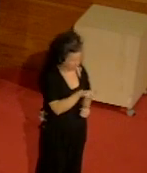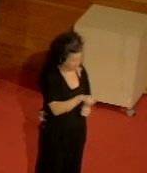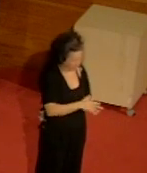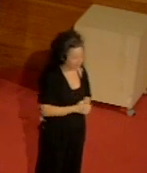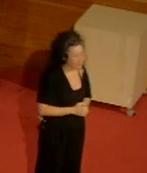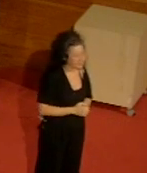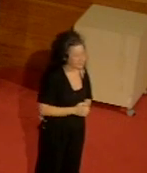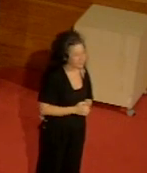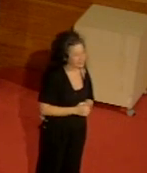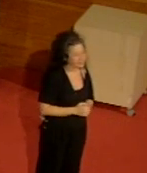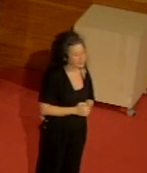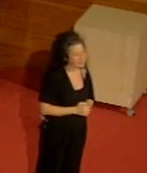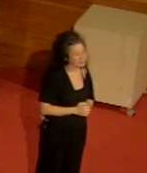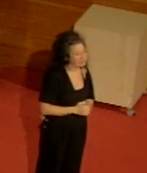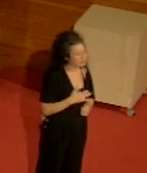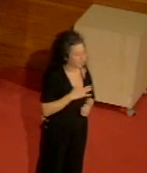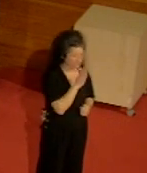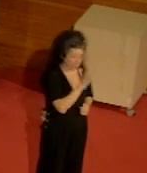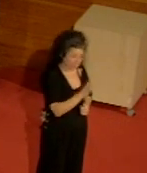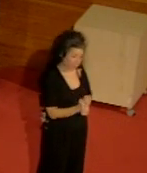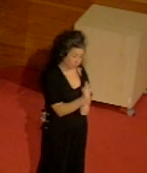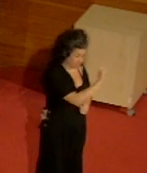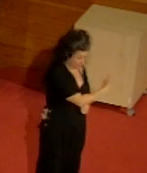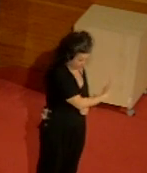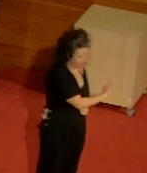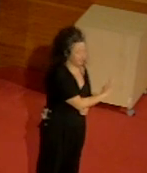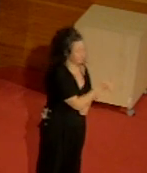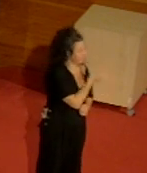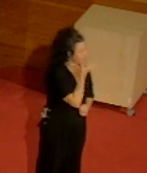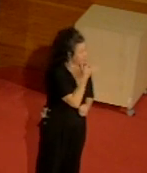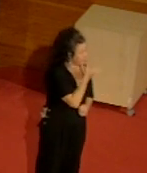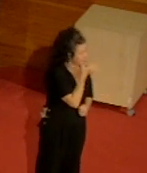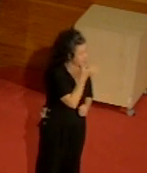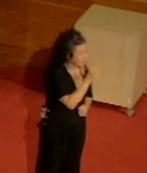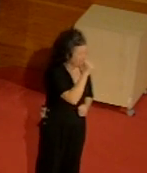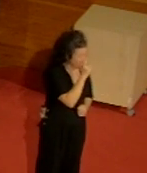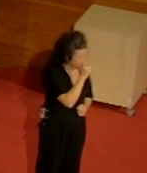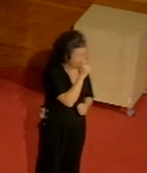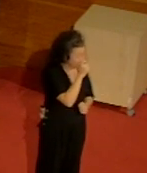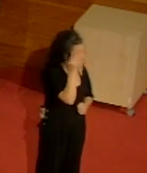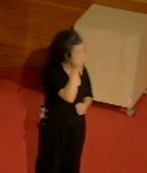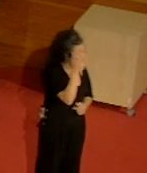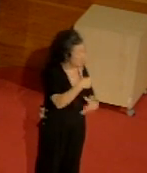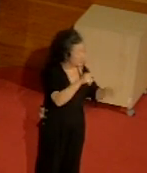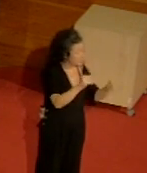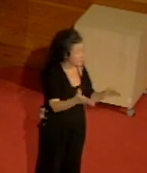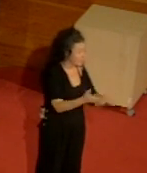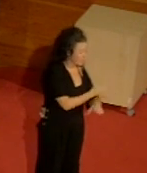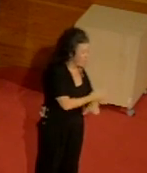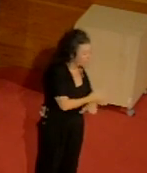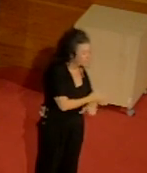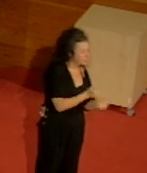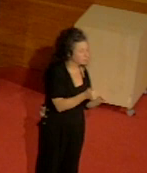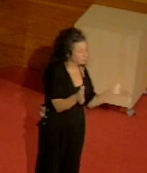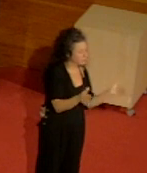voy a pasarle la palabra directamente a Agus Morales. Antes recordarles que al finalizar la conferencia se abrirá un turno de preguntas. Por favor, esperad